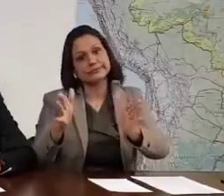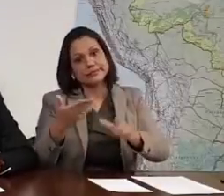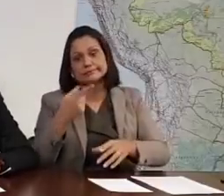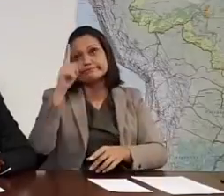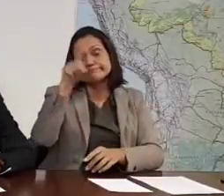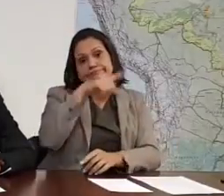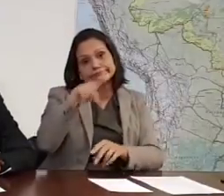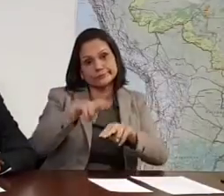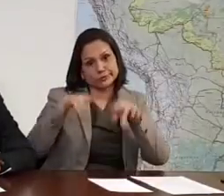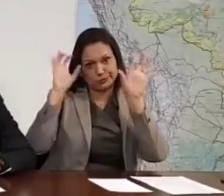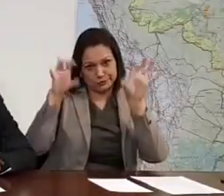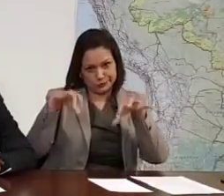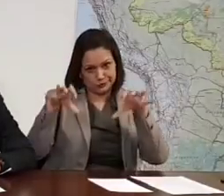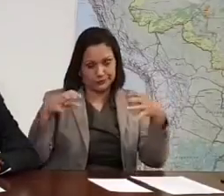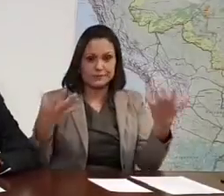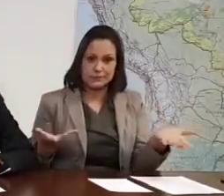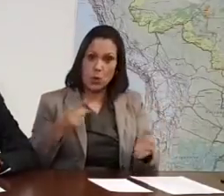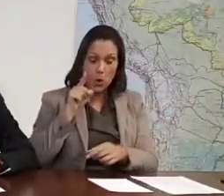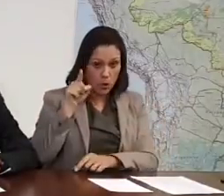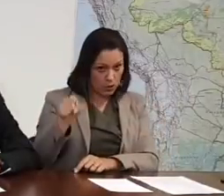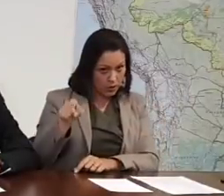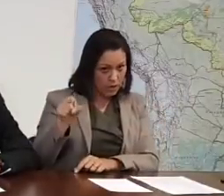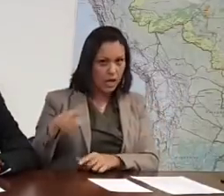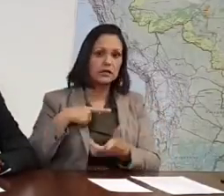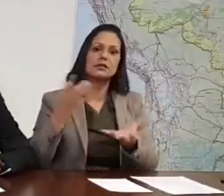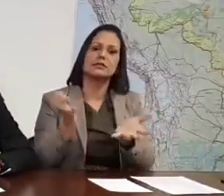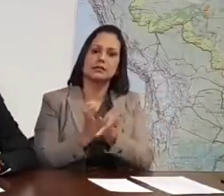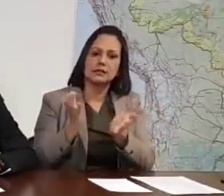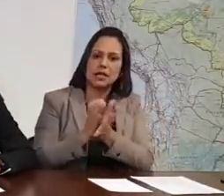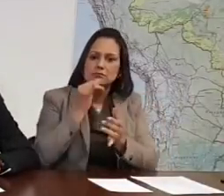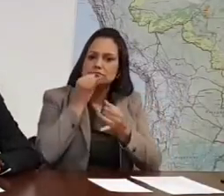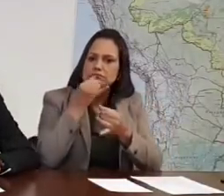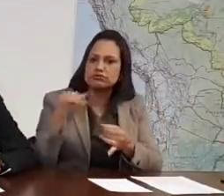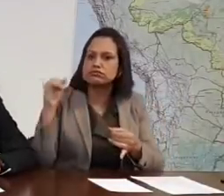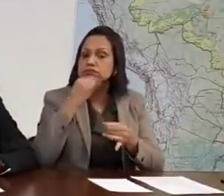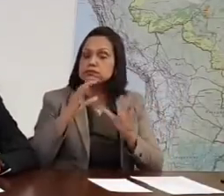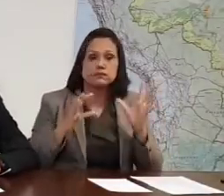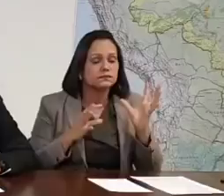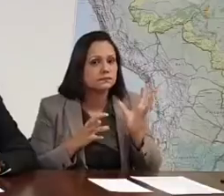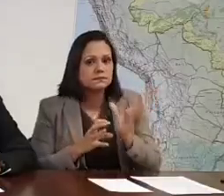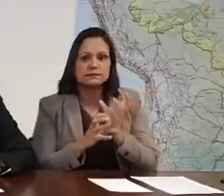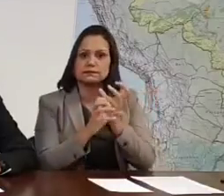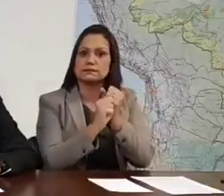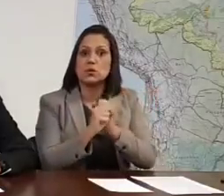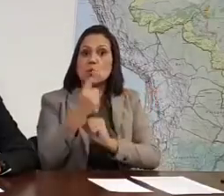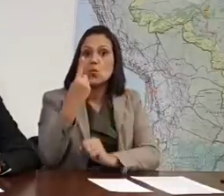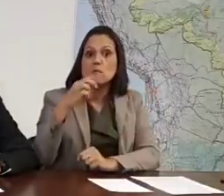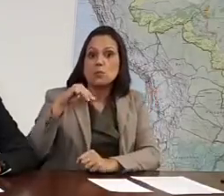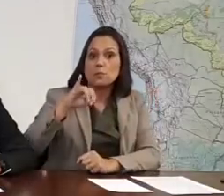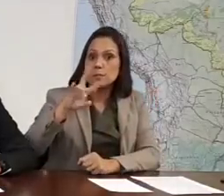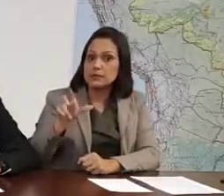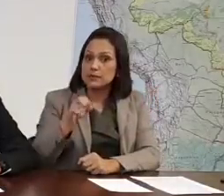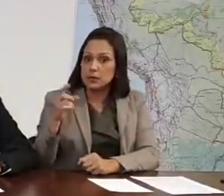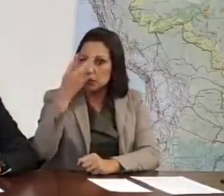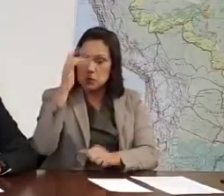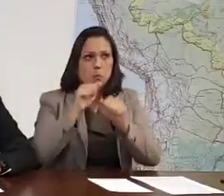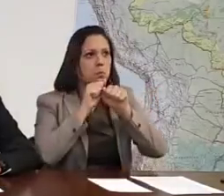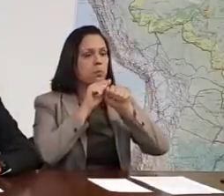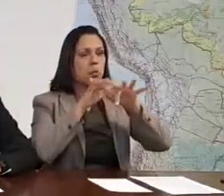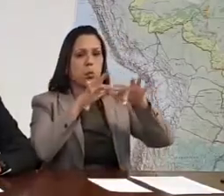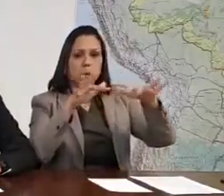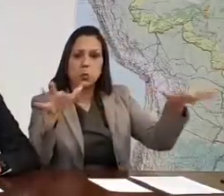hoje. Essa hidrelétrica produz energia para aproximadamente 1 milhão de pessoas, né?